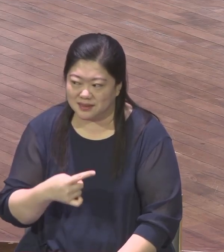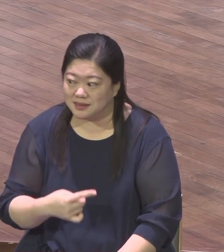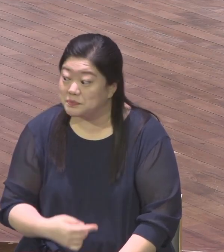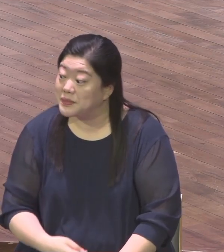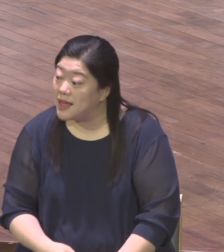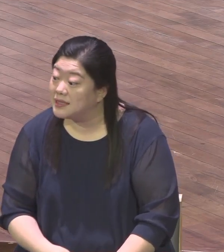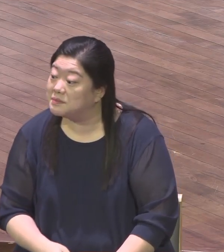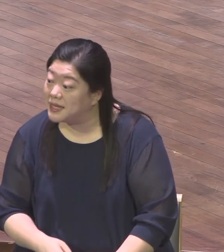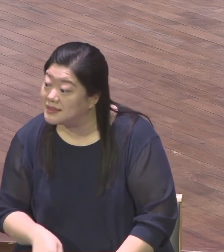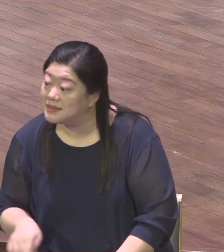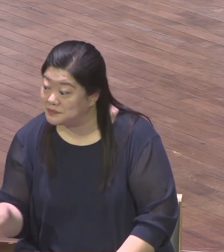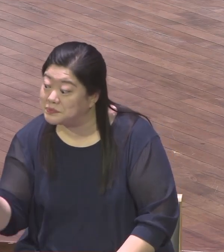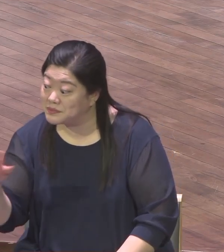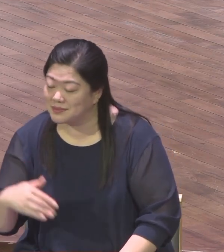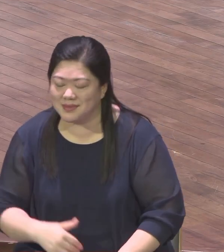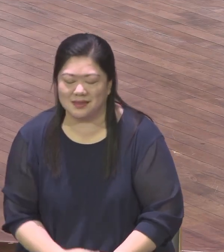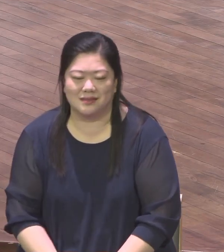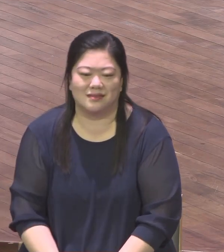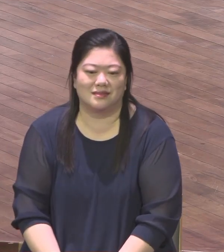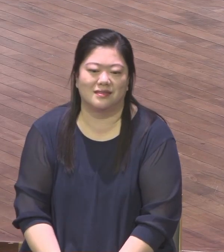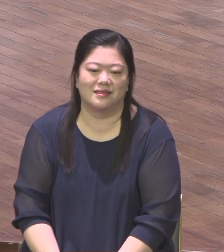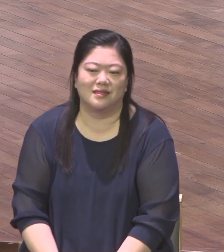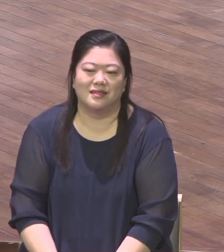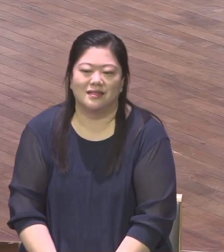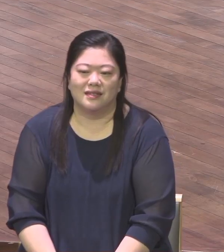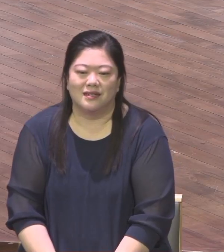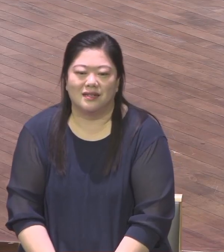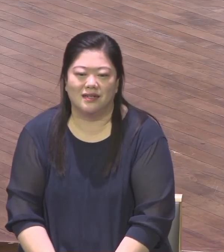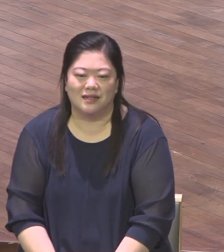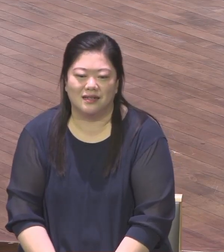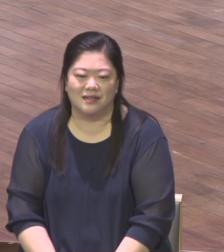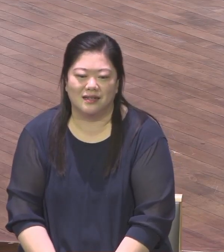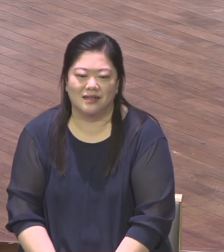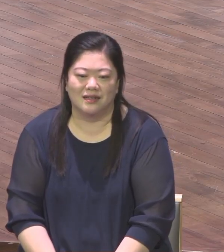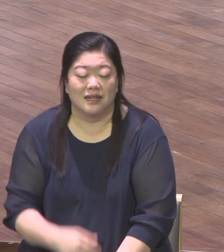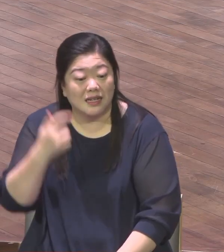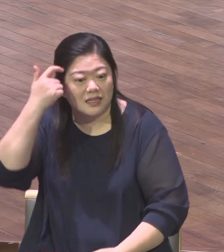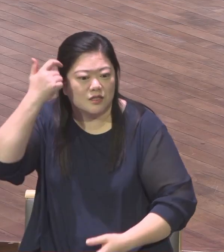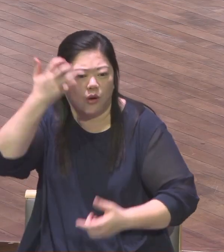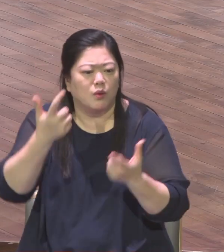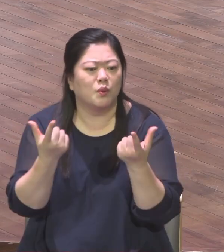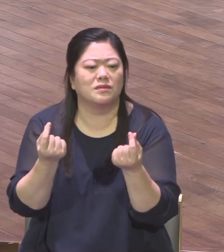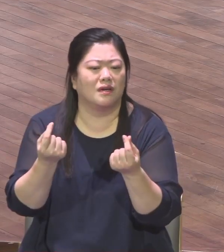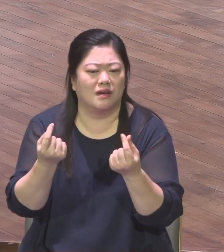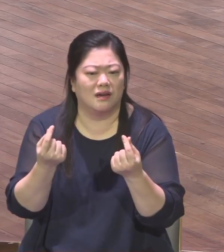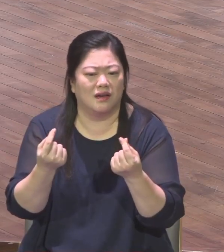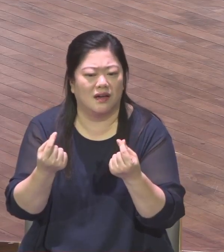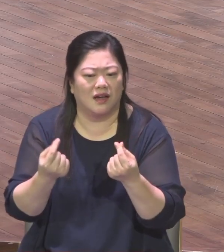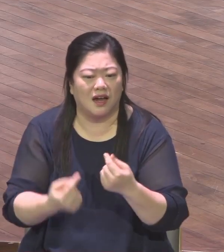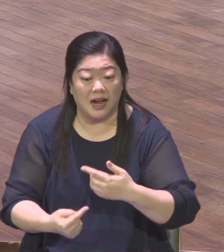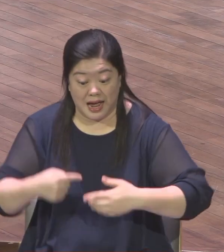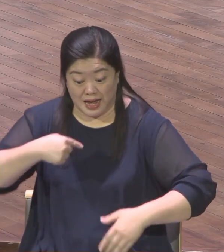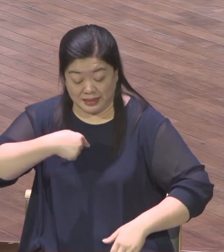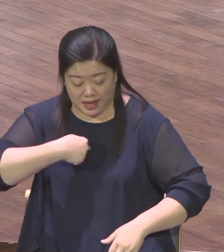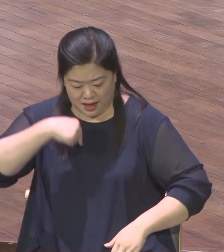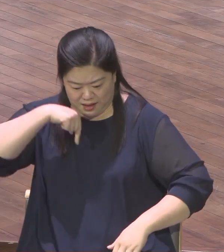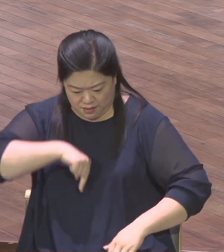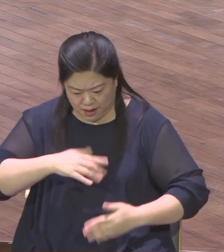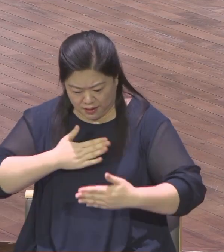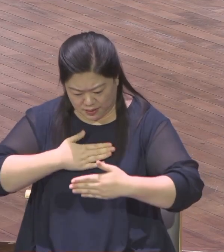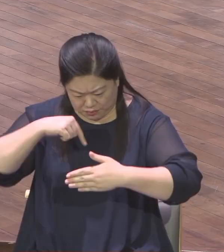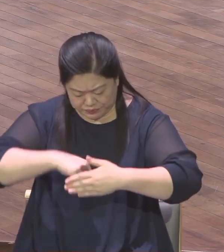제가 왜 이 말씀드립니까? 영적인 삶도 마찬가지예요. 자기 정체성을 가지고 있어야